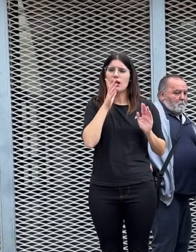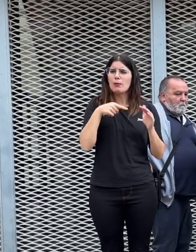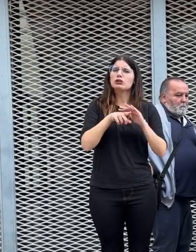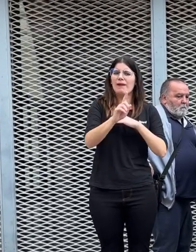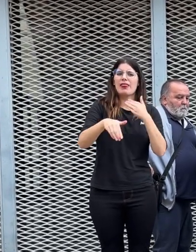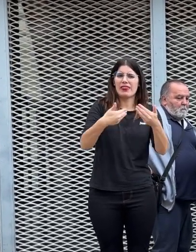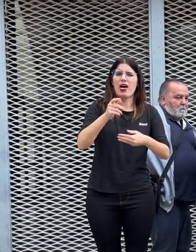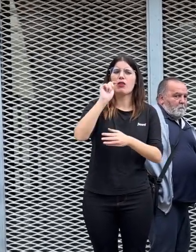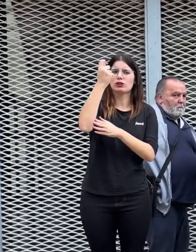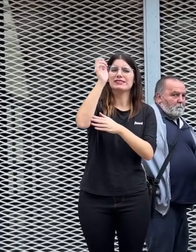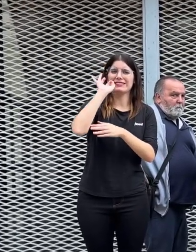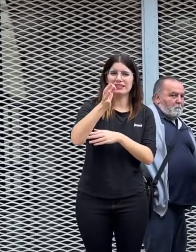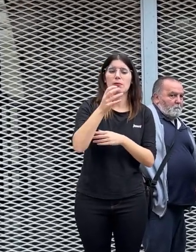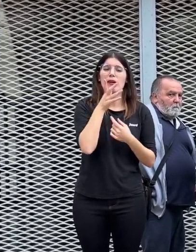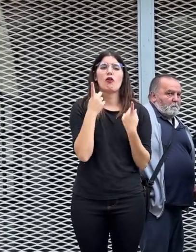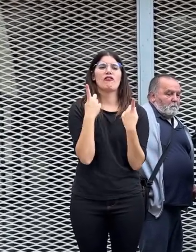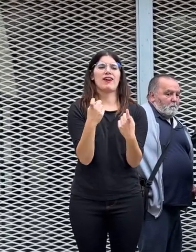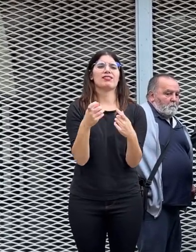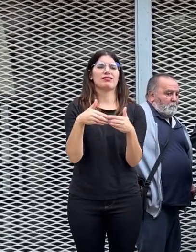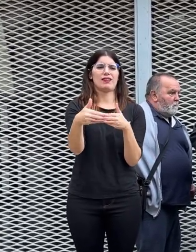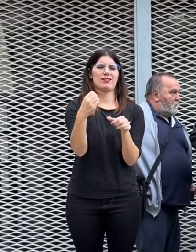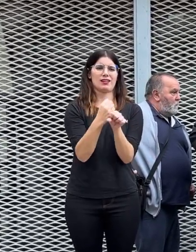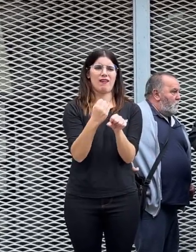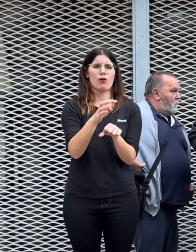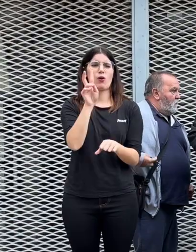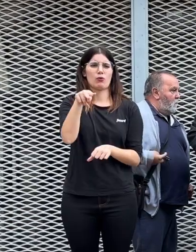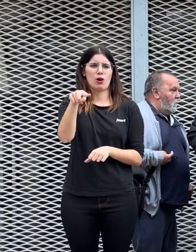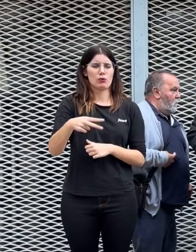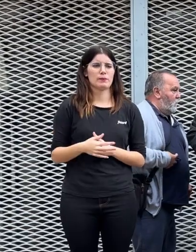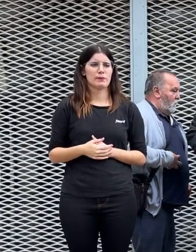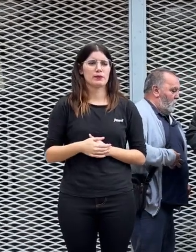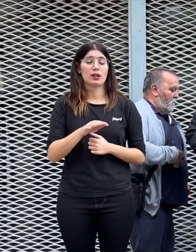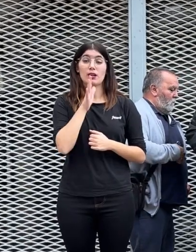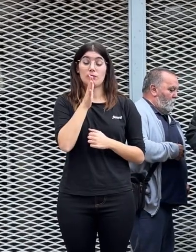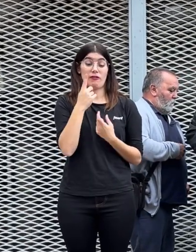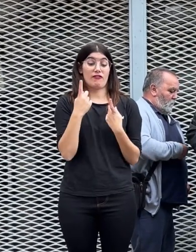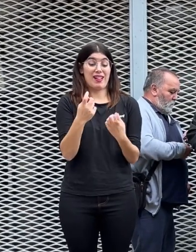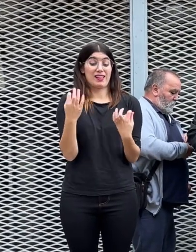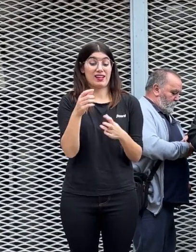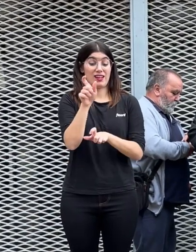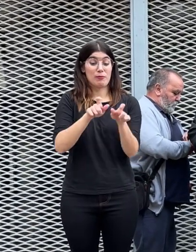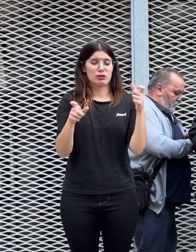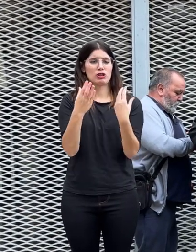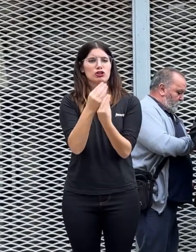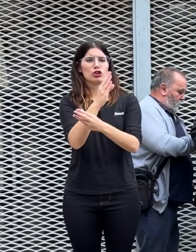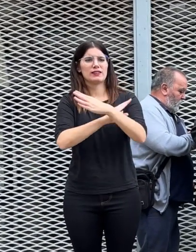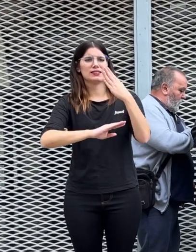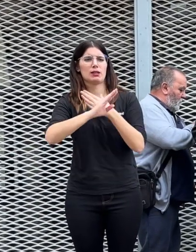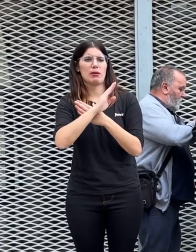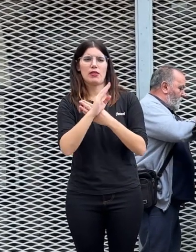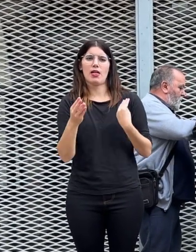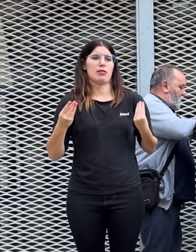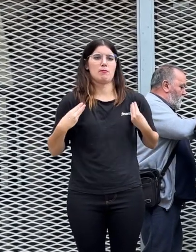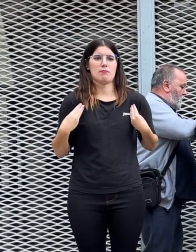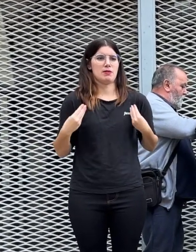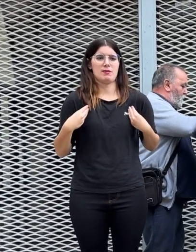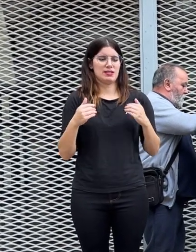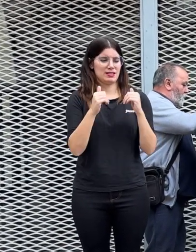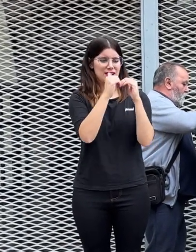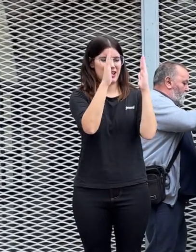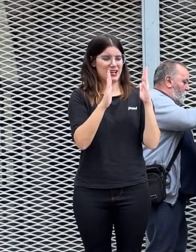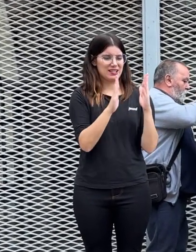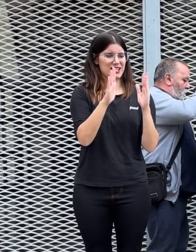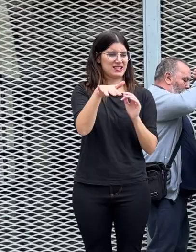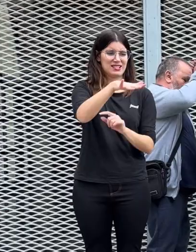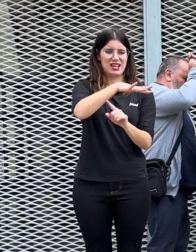avançat, encara ens trobem en que les persones amb discapacitat viuen en llars i